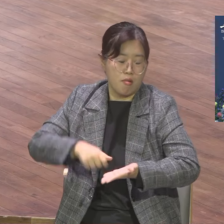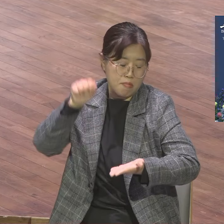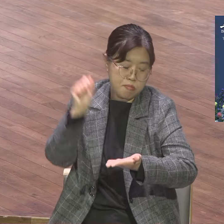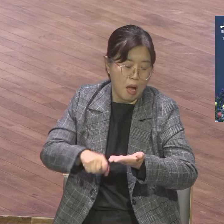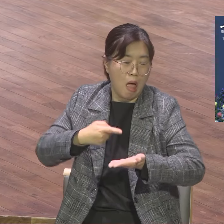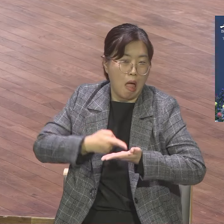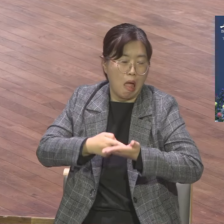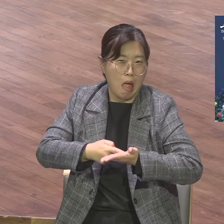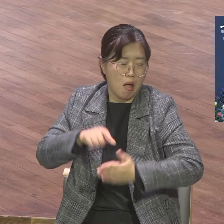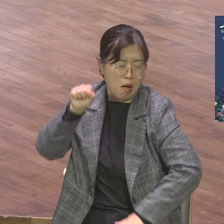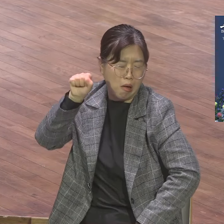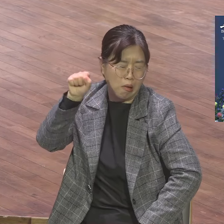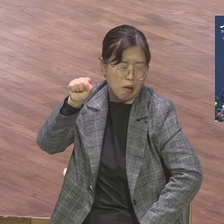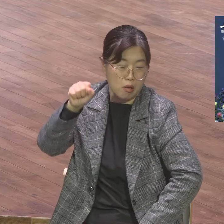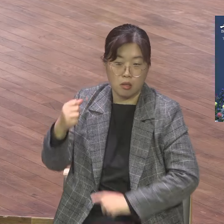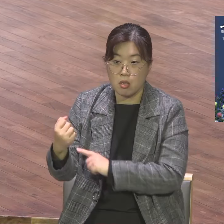지금